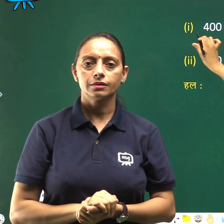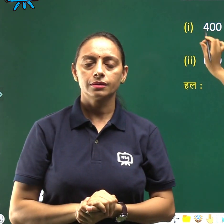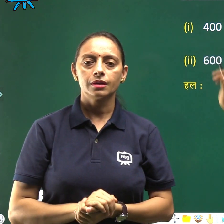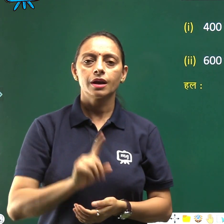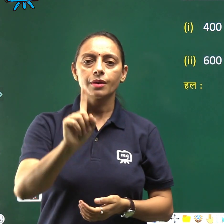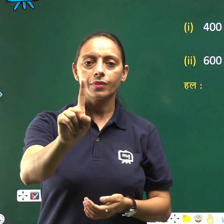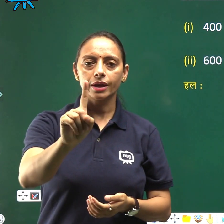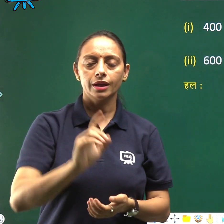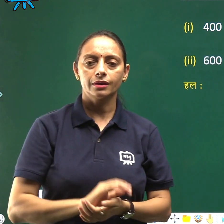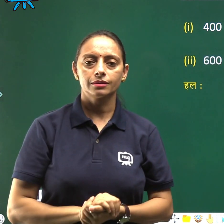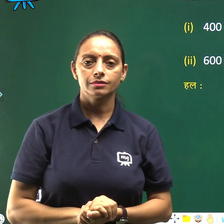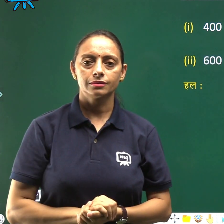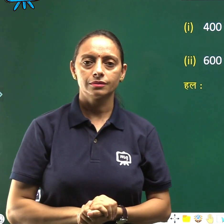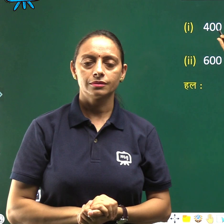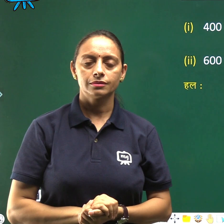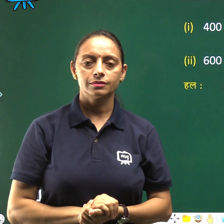नंबर 1,